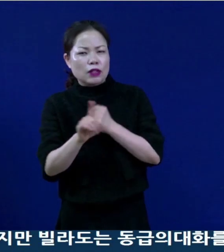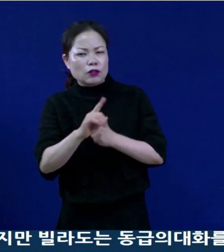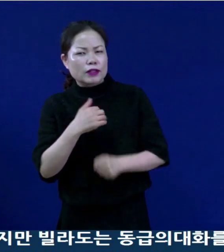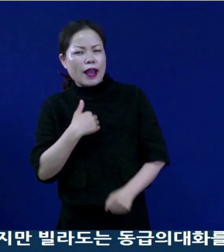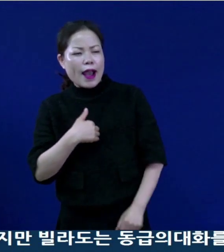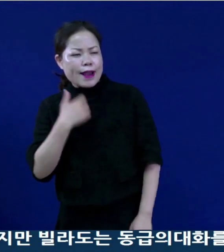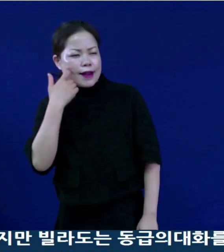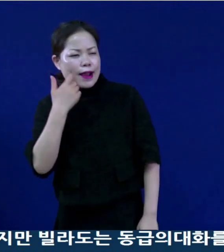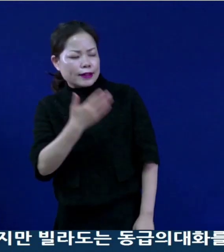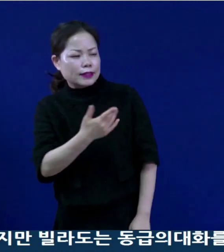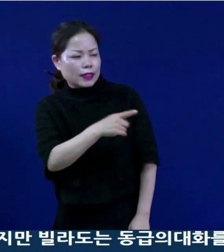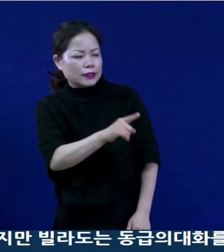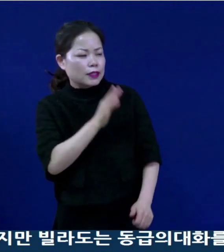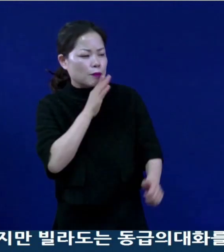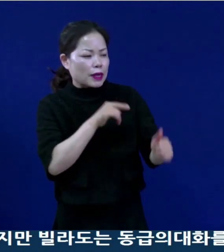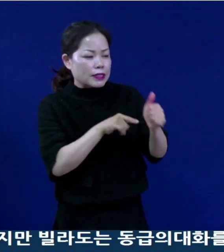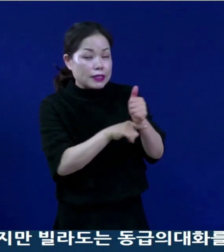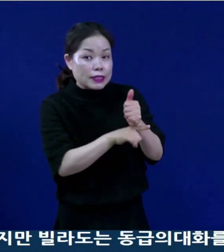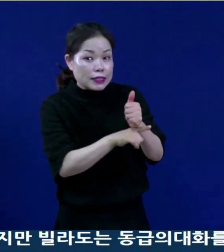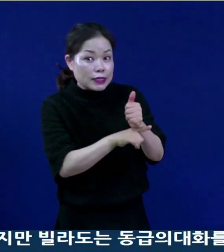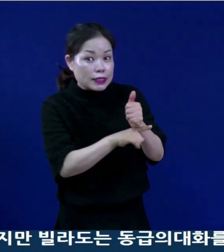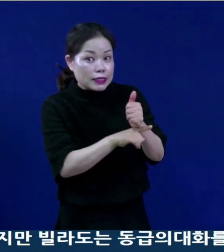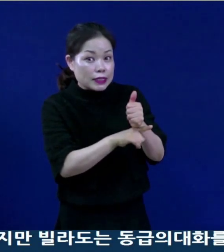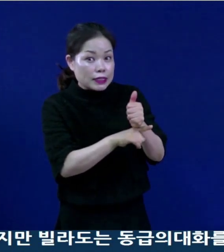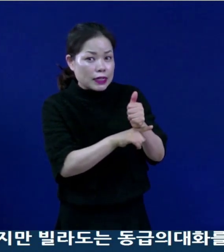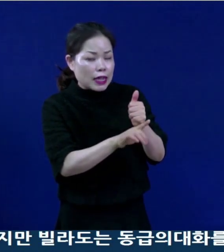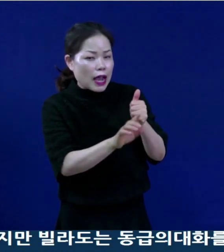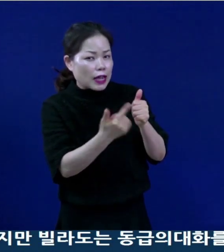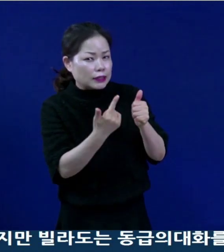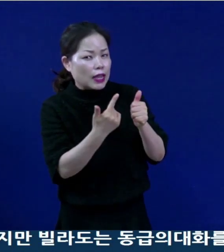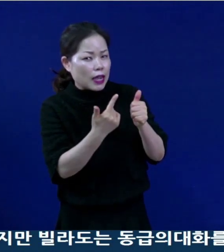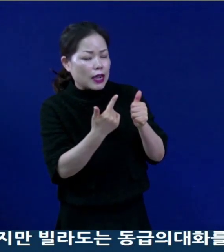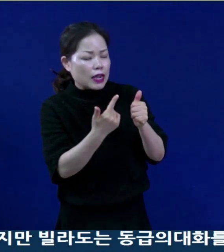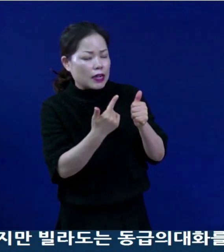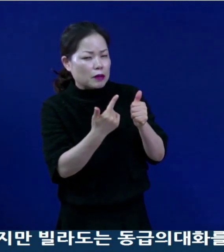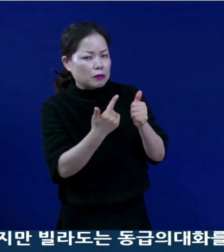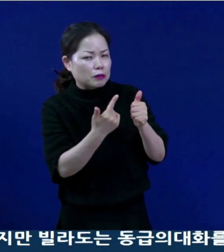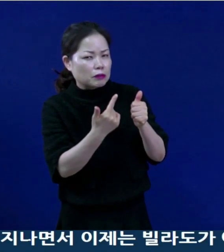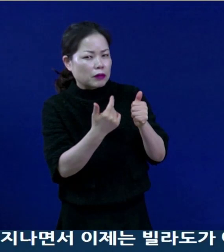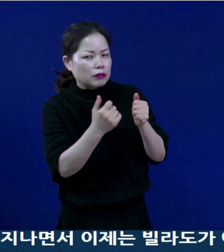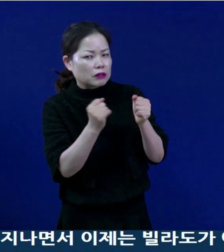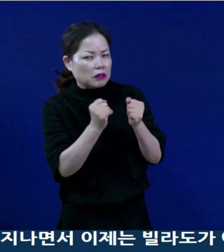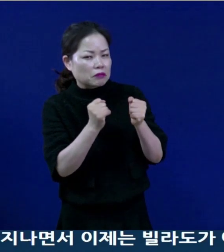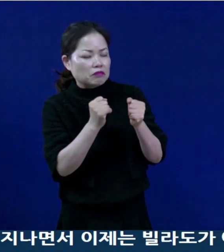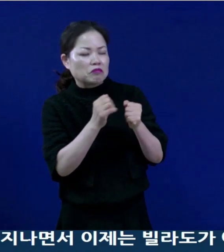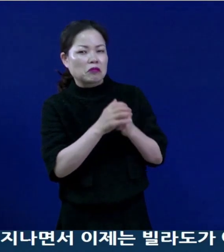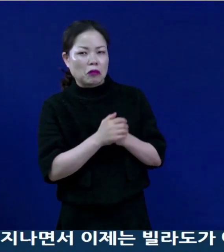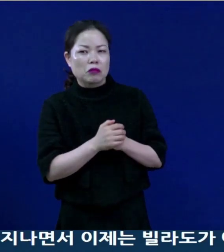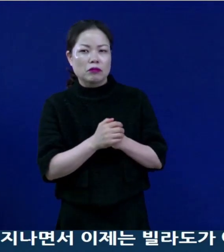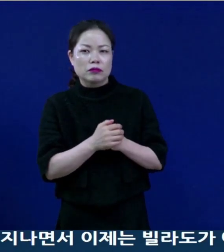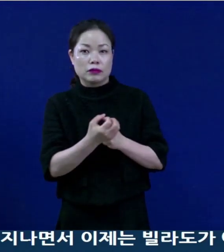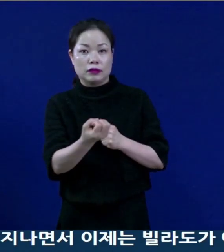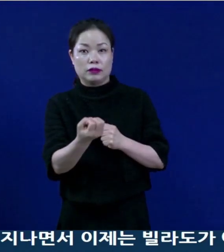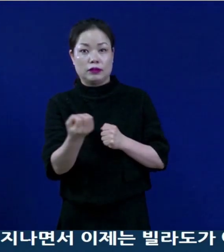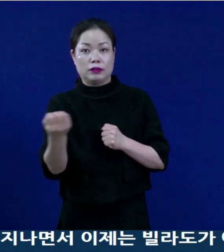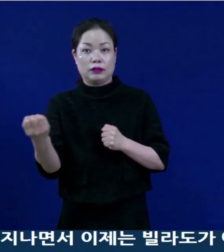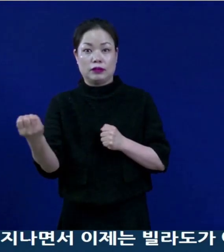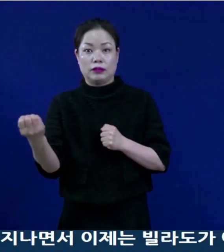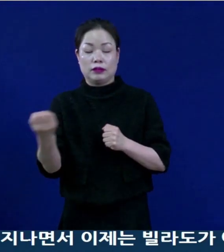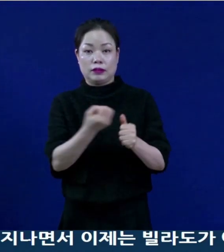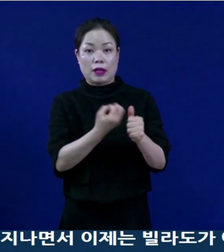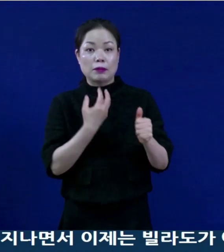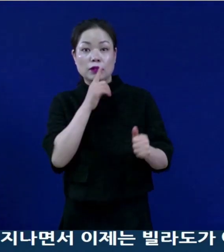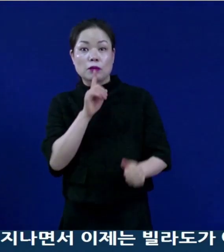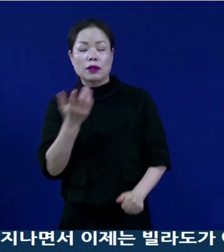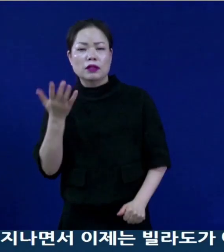알아? 네가 말하는 진리는 그 진리가 아니야. 뭐 이렇게 냉소적인 답을 했다라고 그 해석도